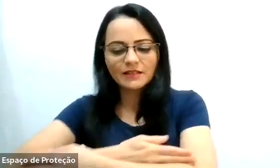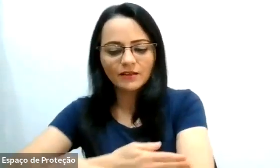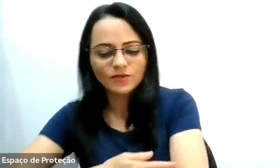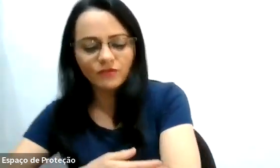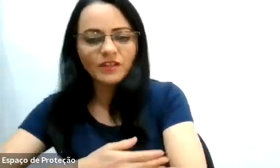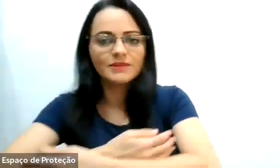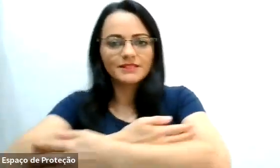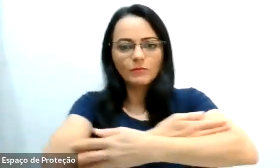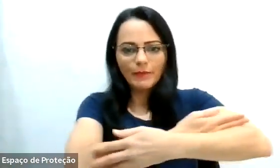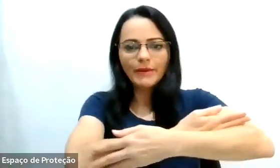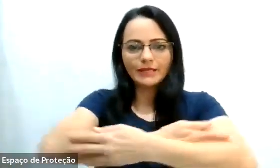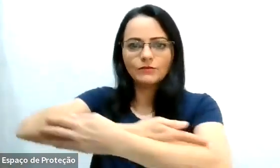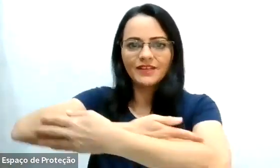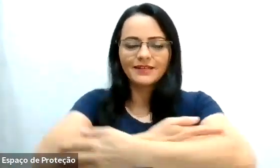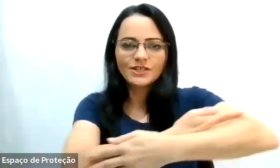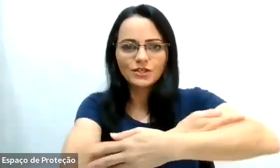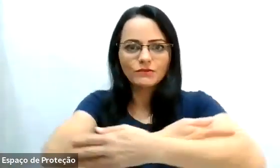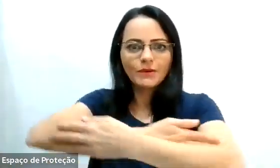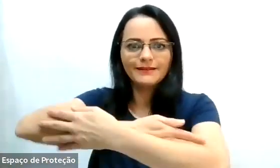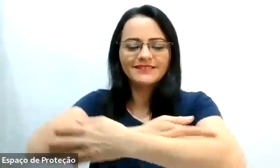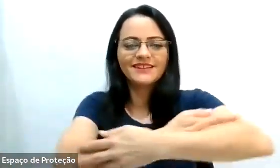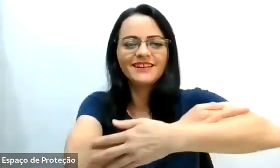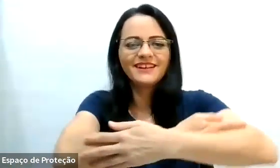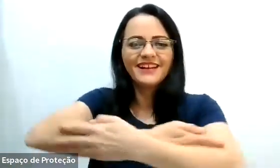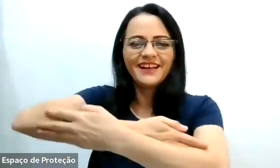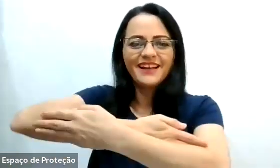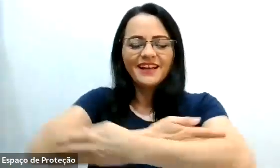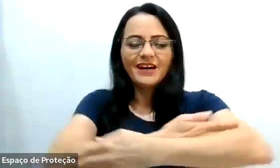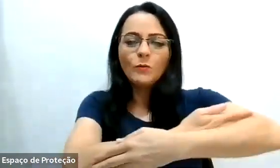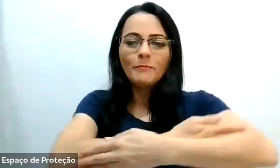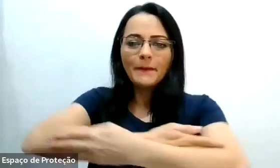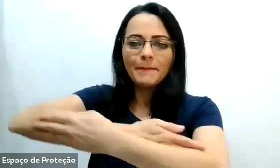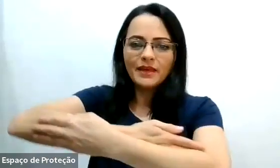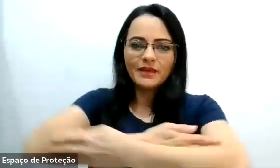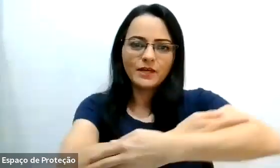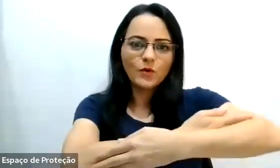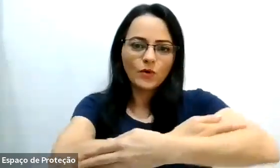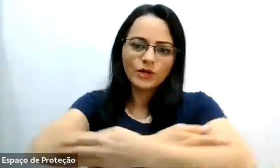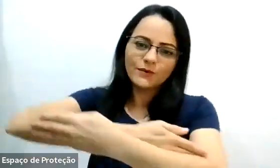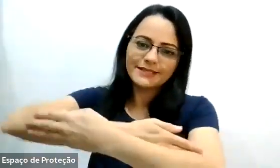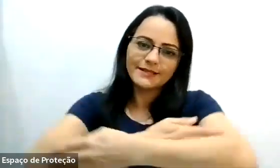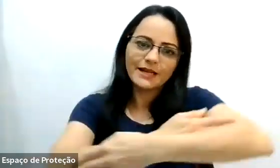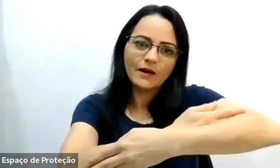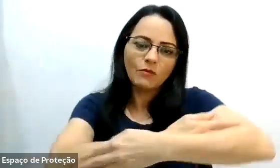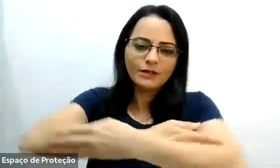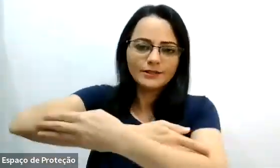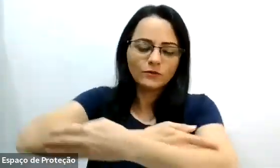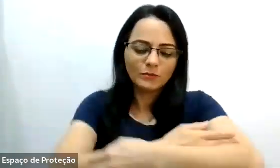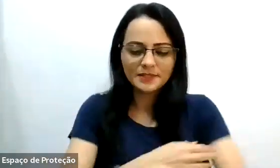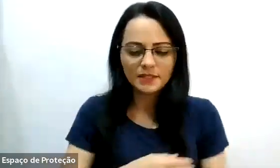tá no seu ventre, mas é um bebê que tá no ventre, né, gente? Não é uma criança. O bebê é icônico, esse sinal, balançando um